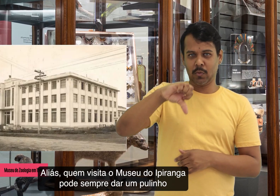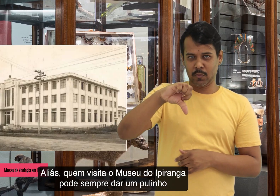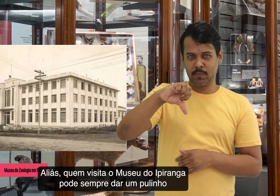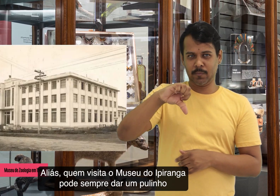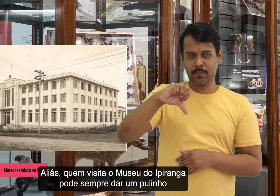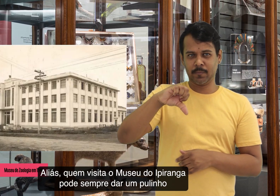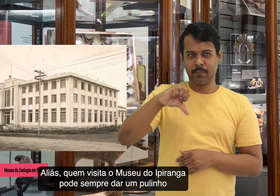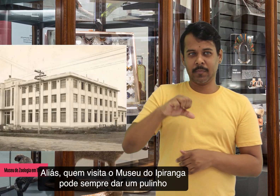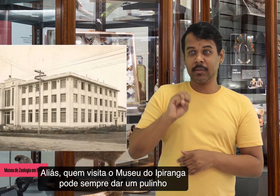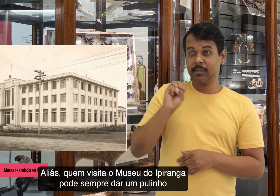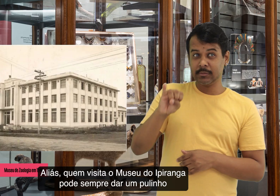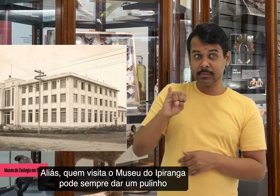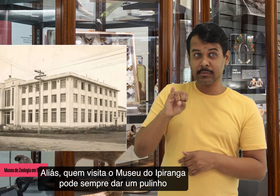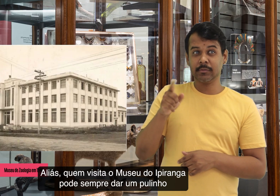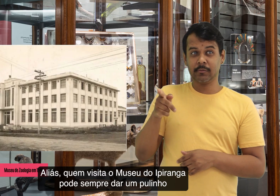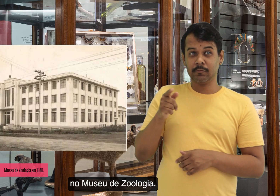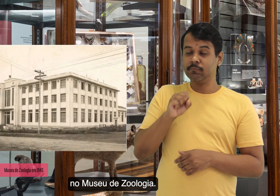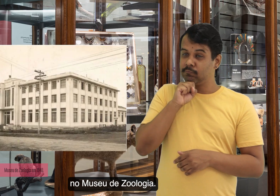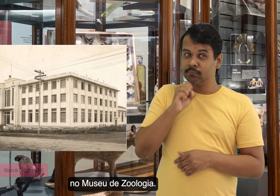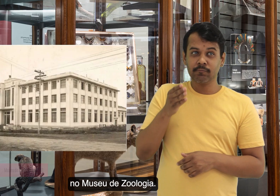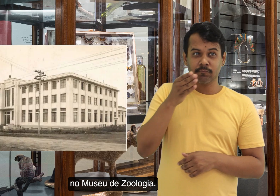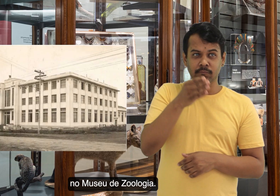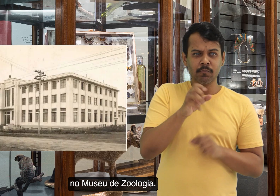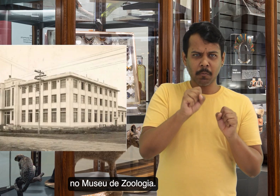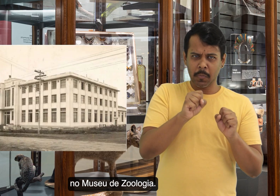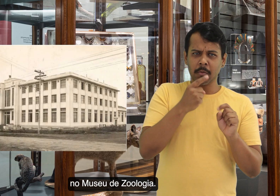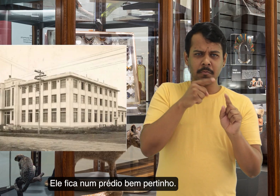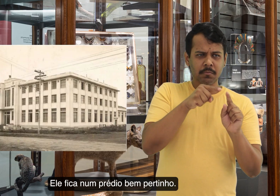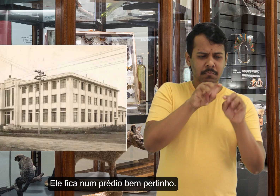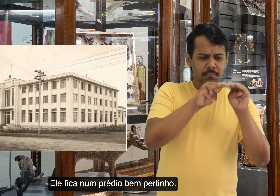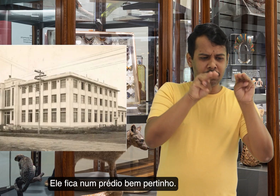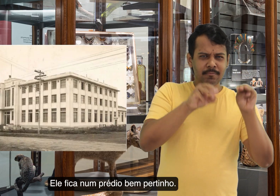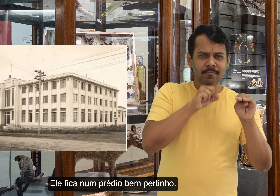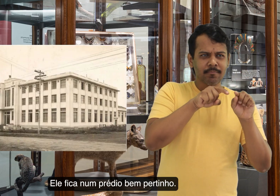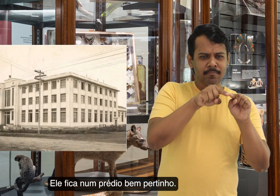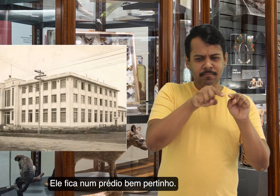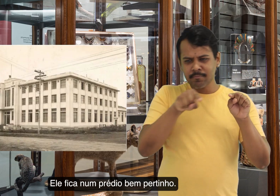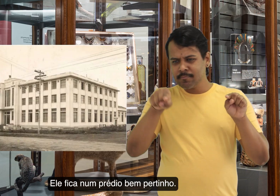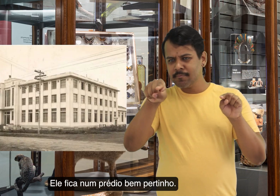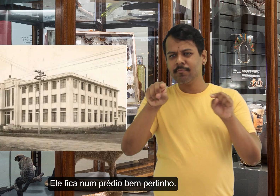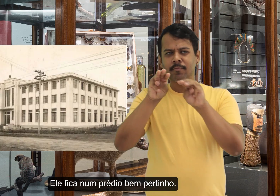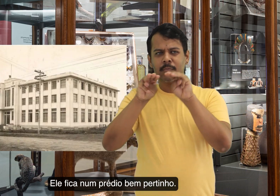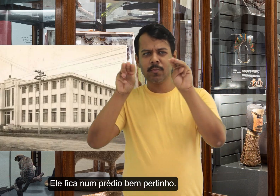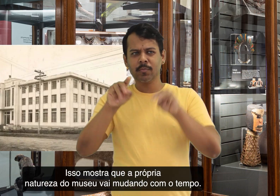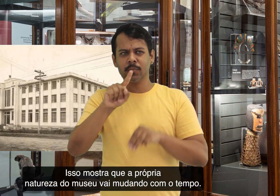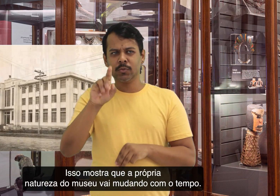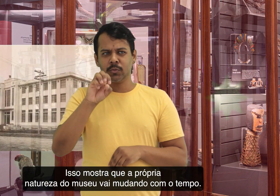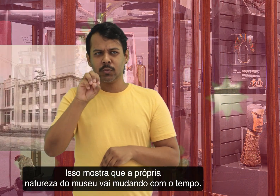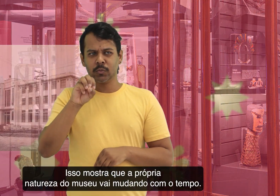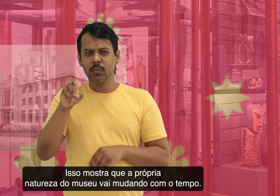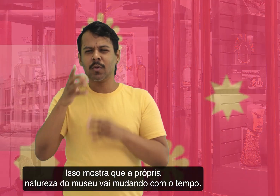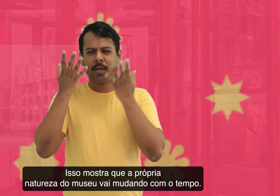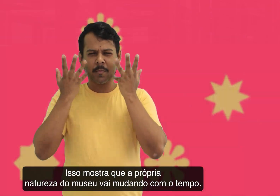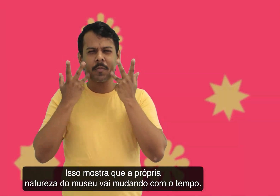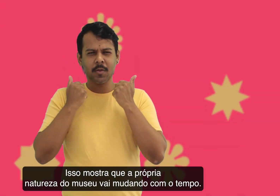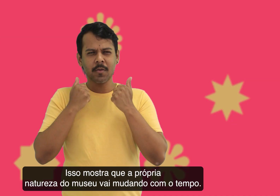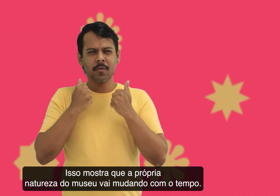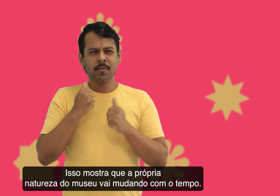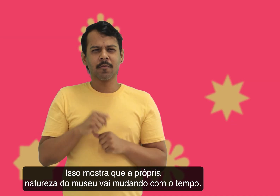Museu do Ipiranga pode sempre dar um pulinho no Museu de Zoologia. Ele fica num prédio bem pertinho. Isso mostra que a própria natureza